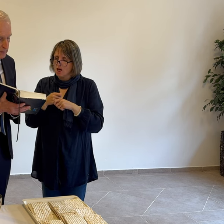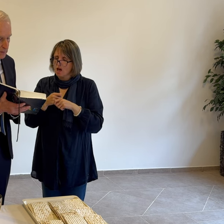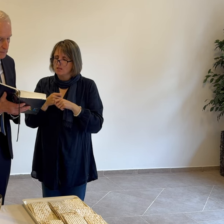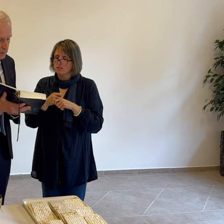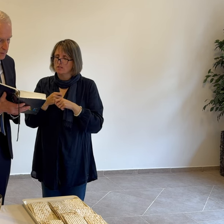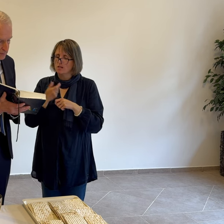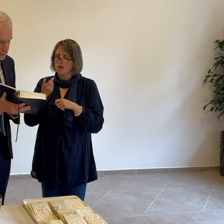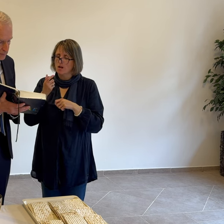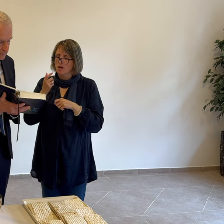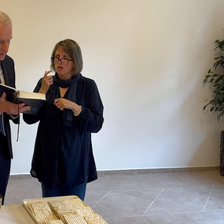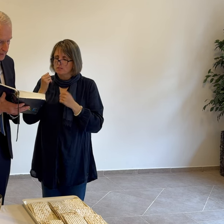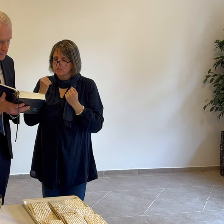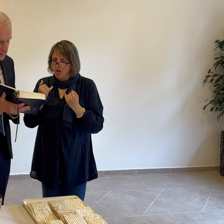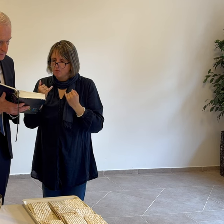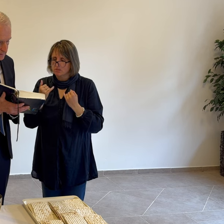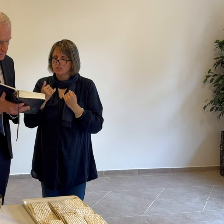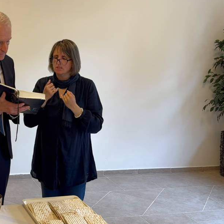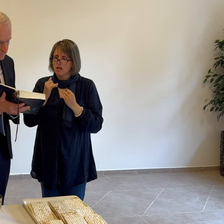kdybychom